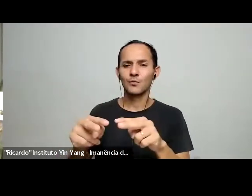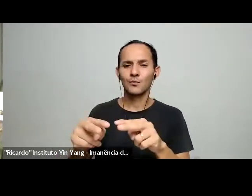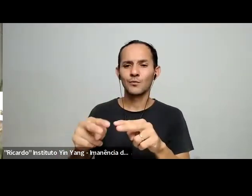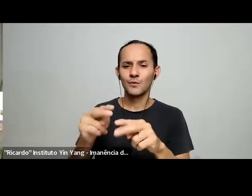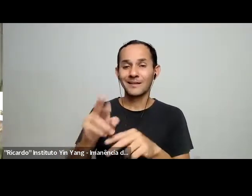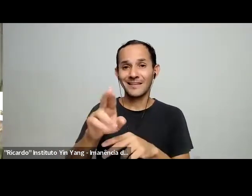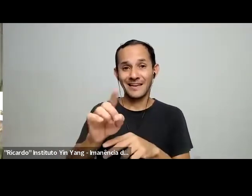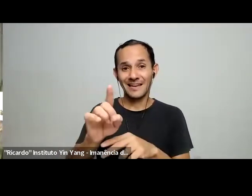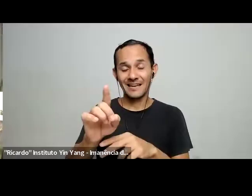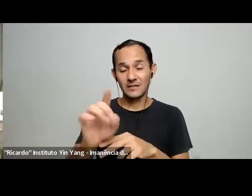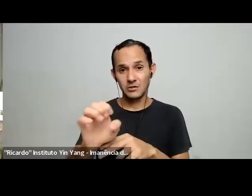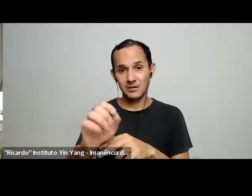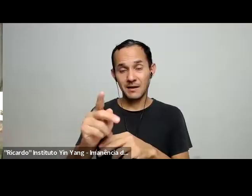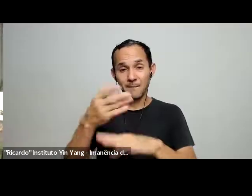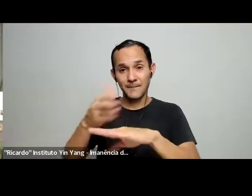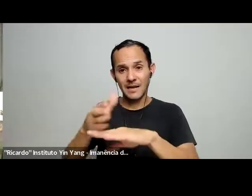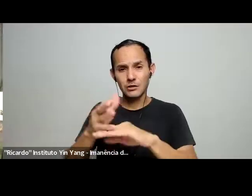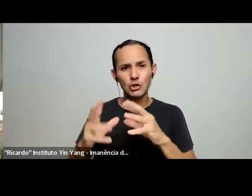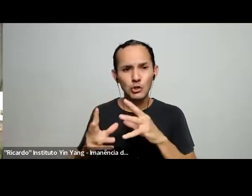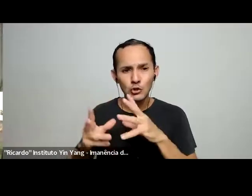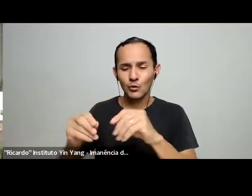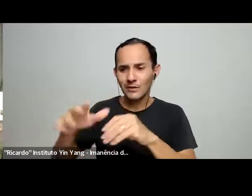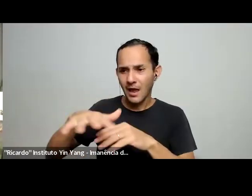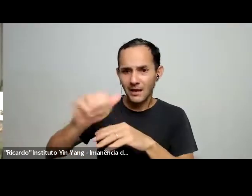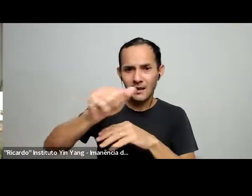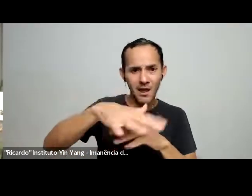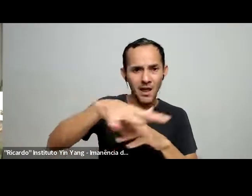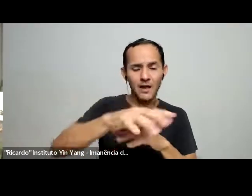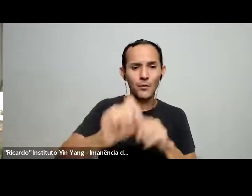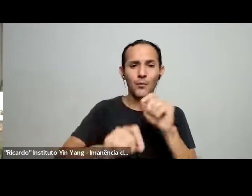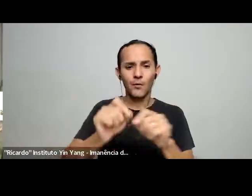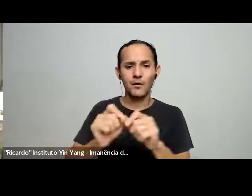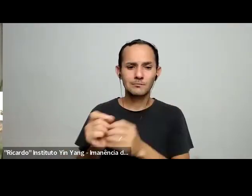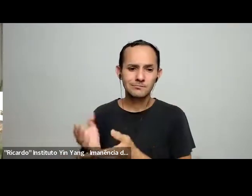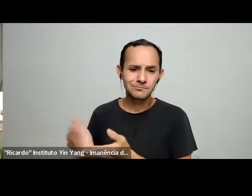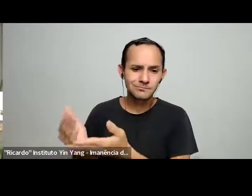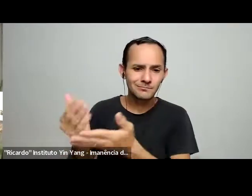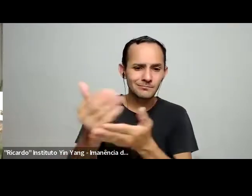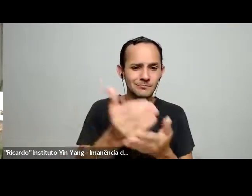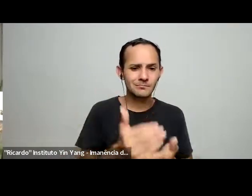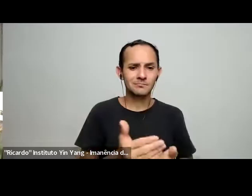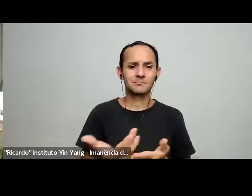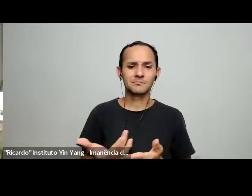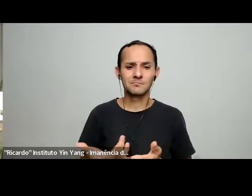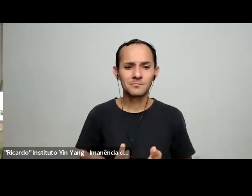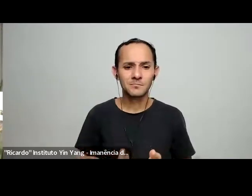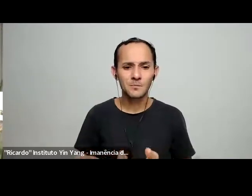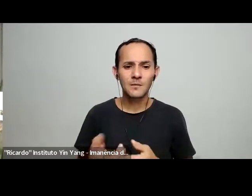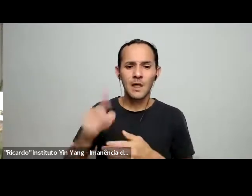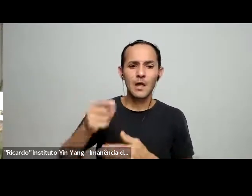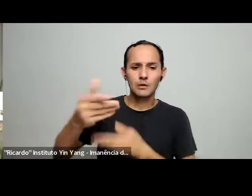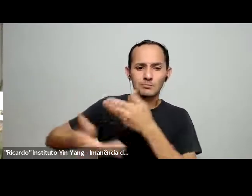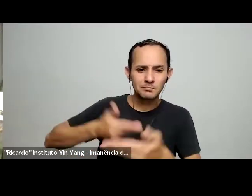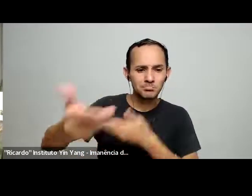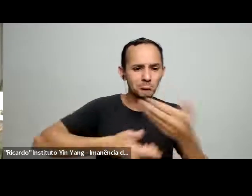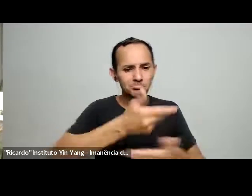rede práticas que de todas as áreas que nós vínhamos acumulando dados e acumulando essa rede de trocas e tudo